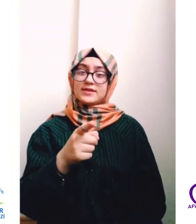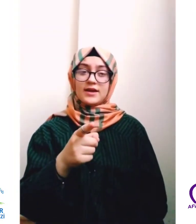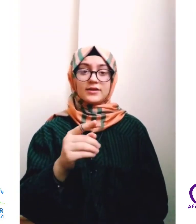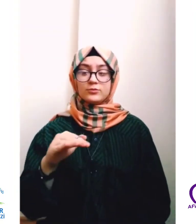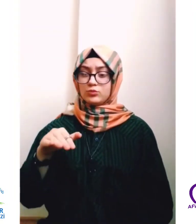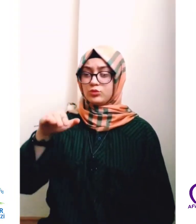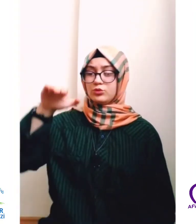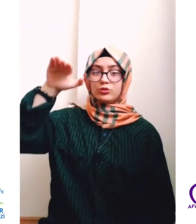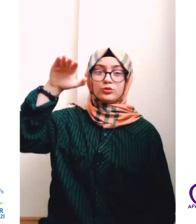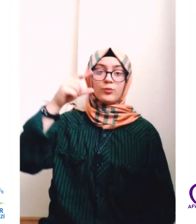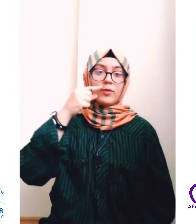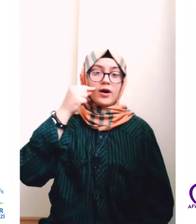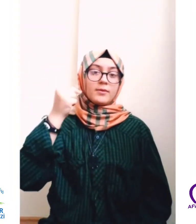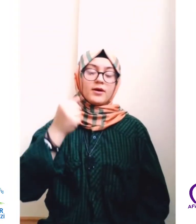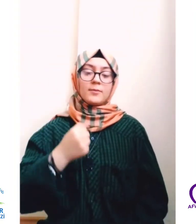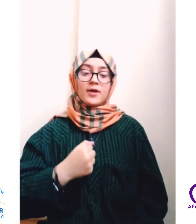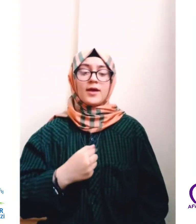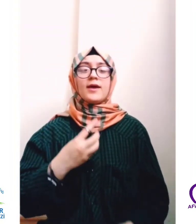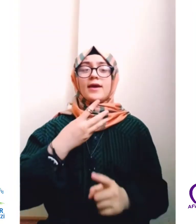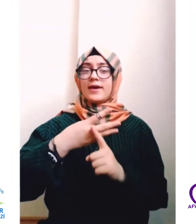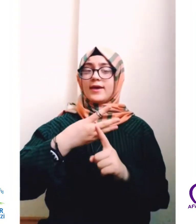sen büyüt babam.